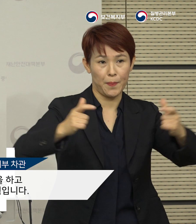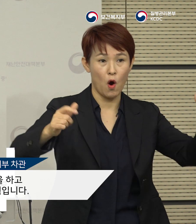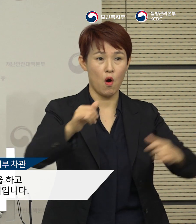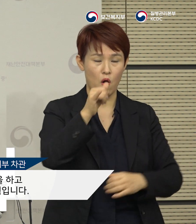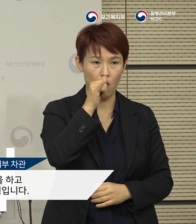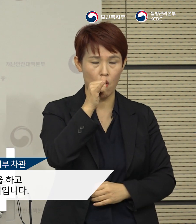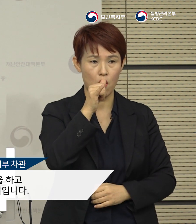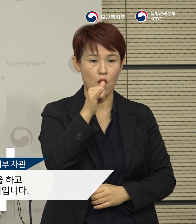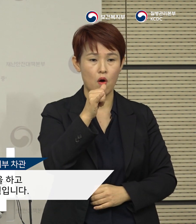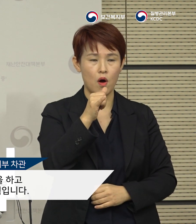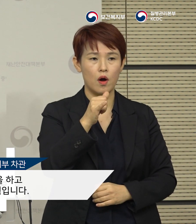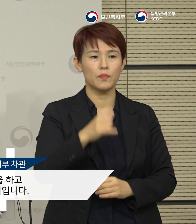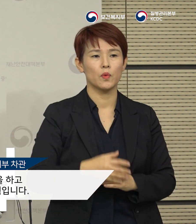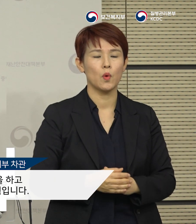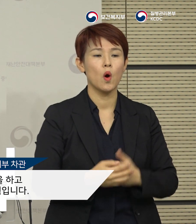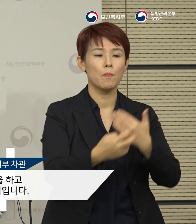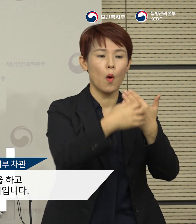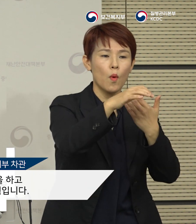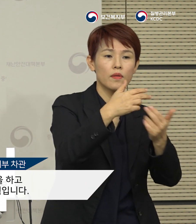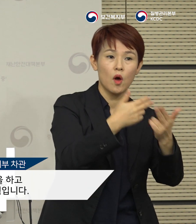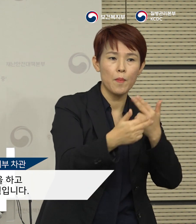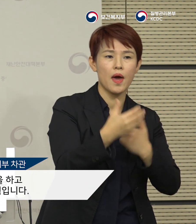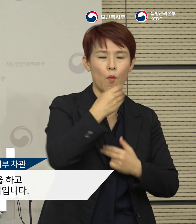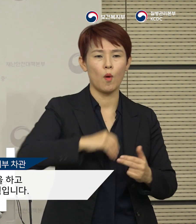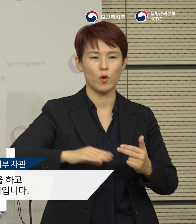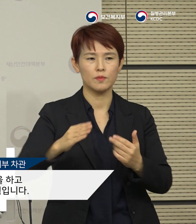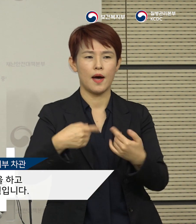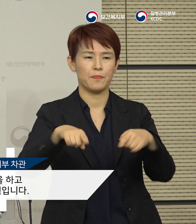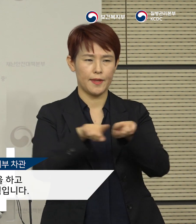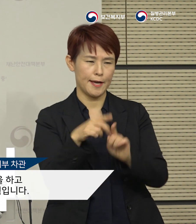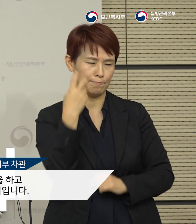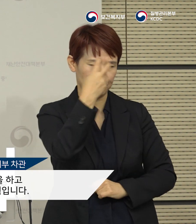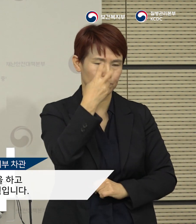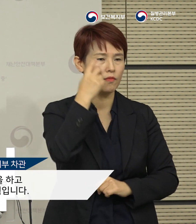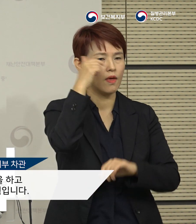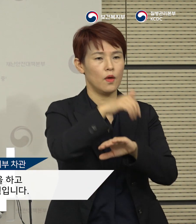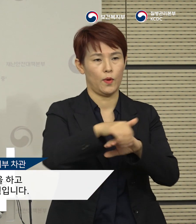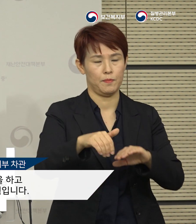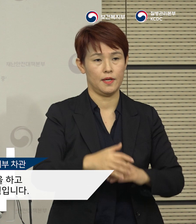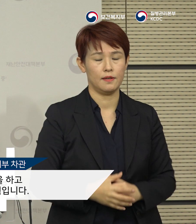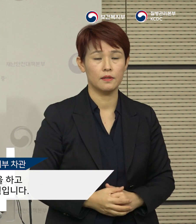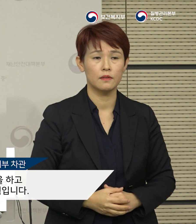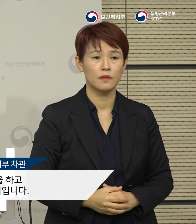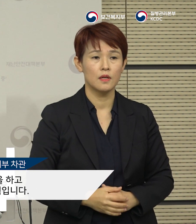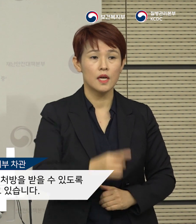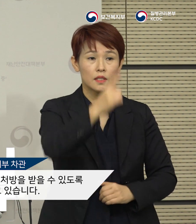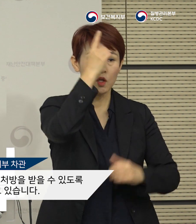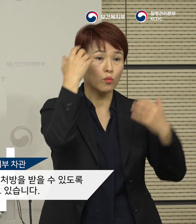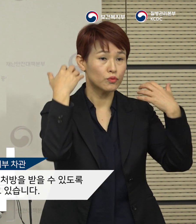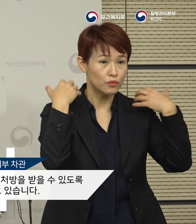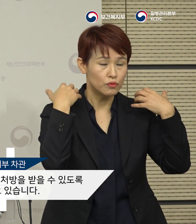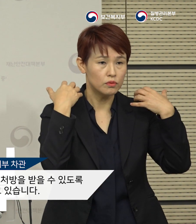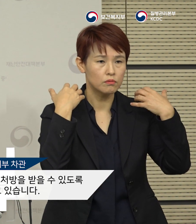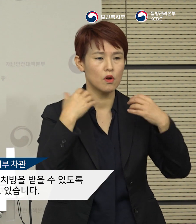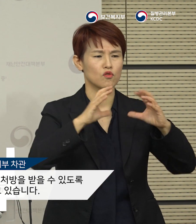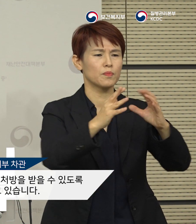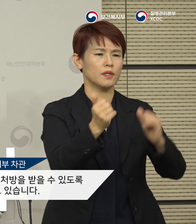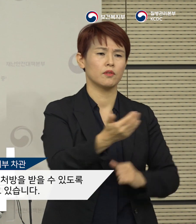추가로 지정을 하고 보건복지부와 병원협회가 공동 점검도 실시할 계획입니다. 또한